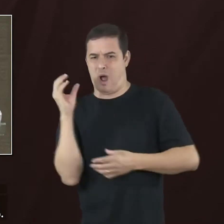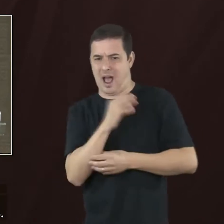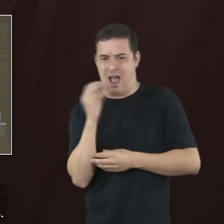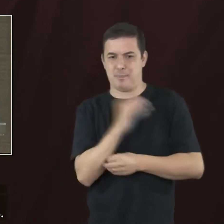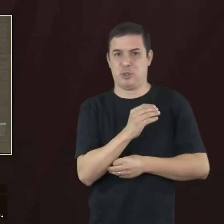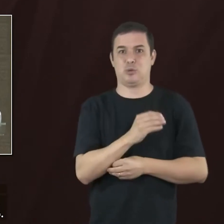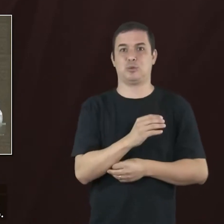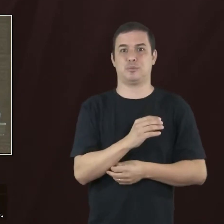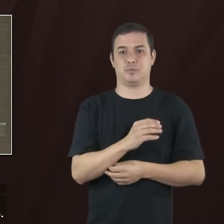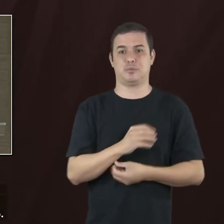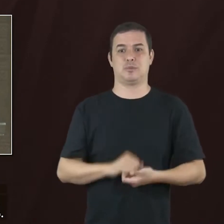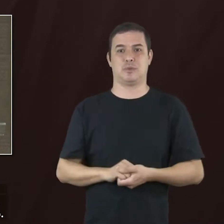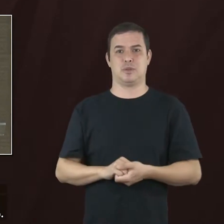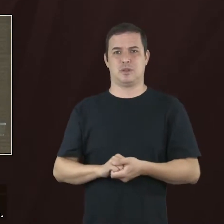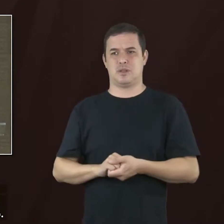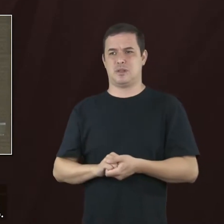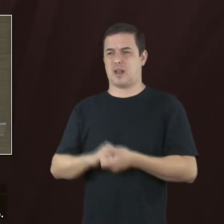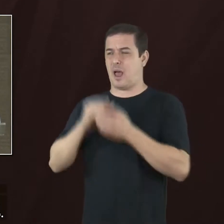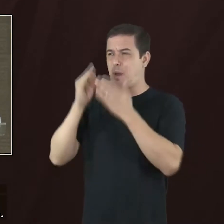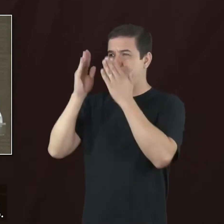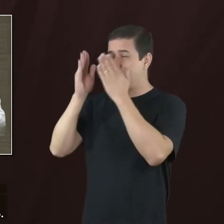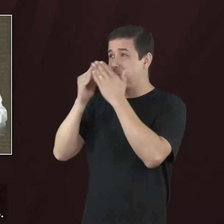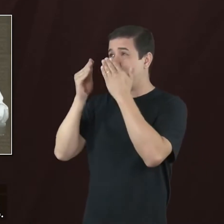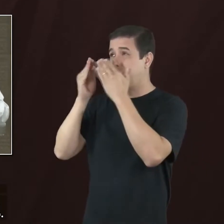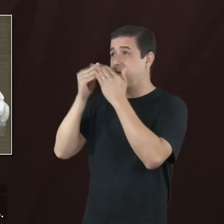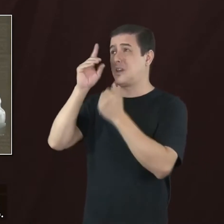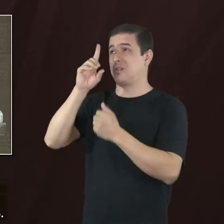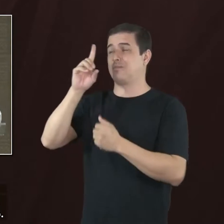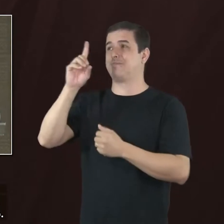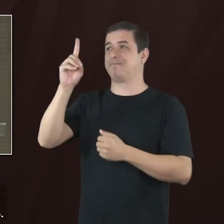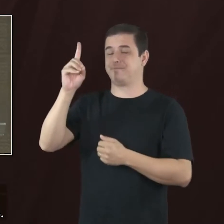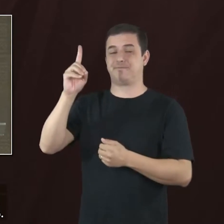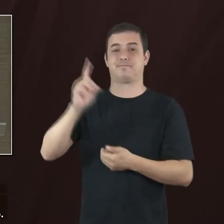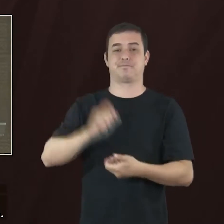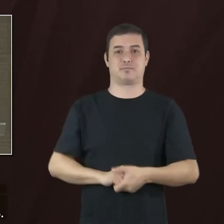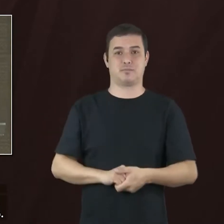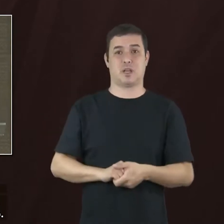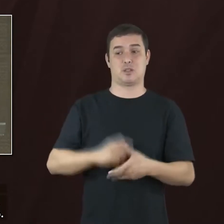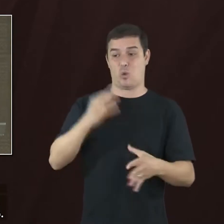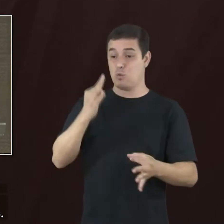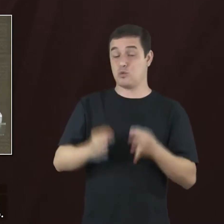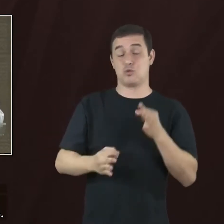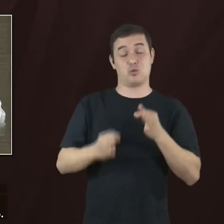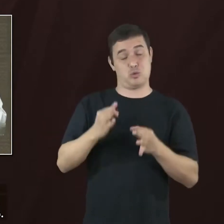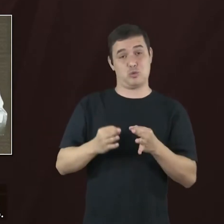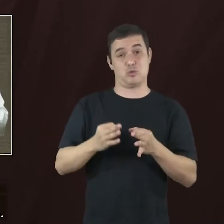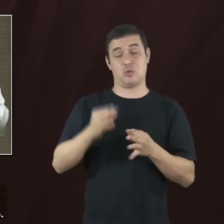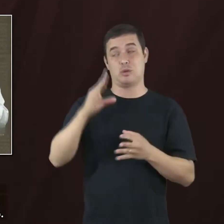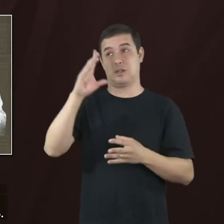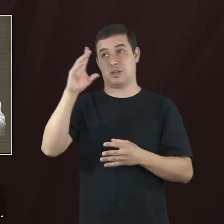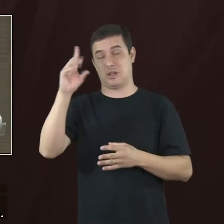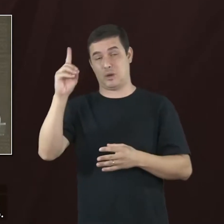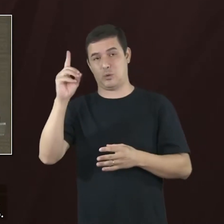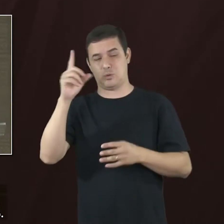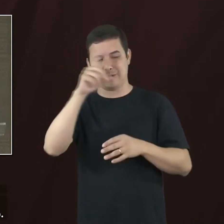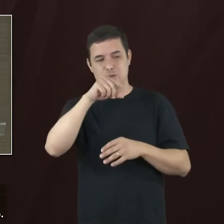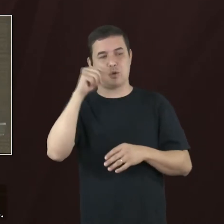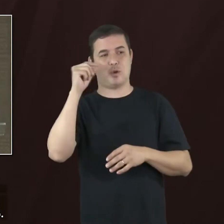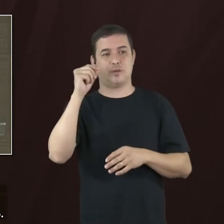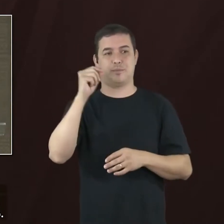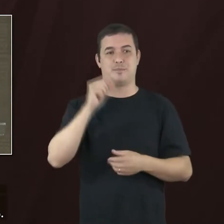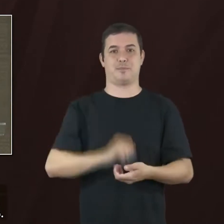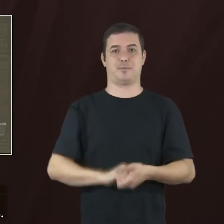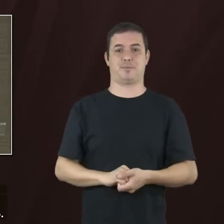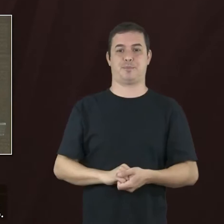um estado de busca ao Senhor. Então esses são os justos. E a vereda dos justos